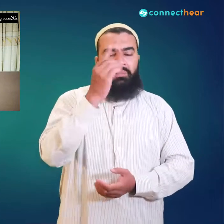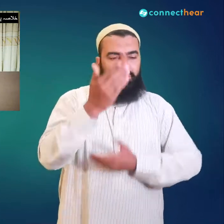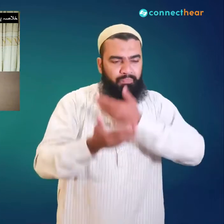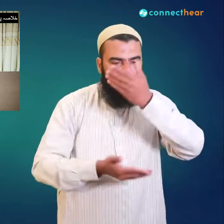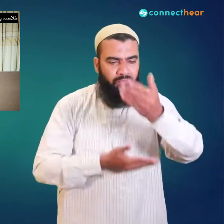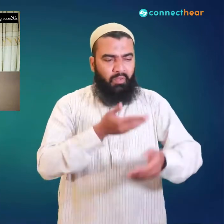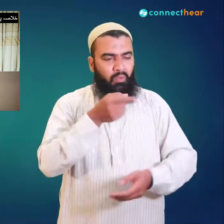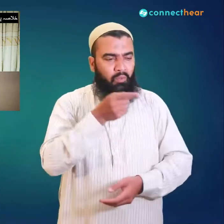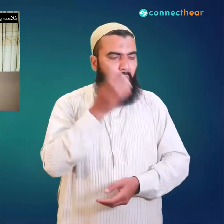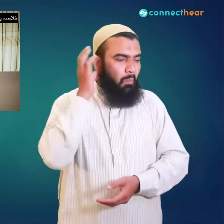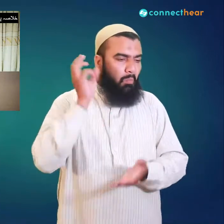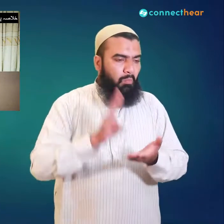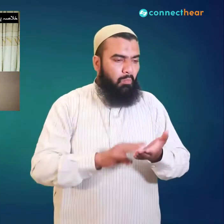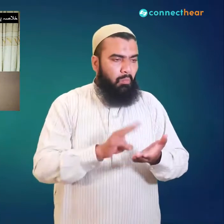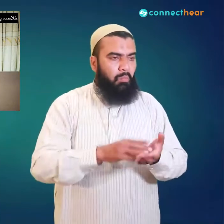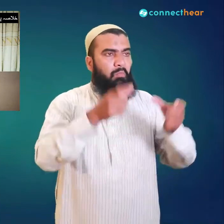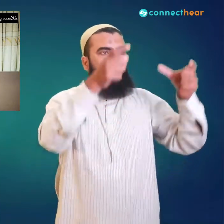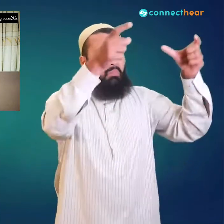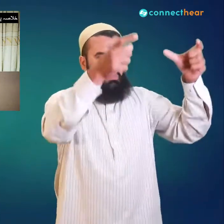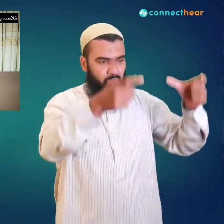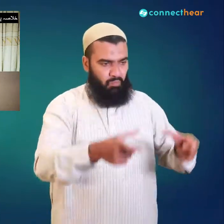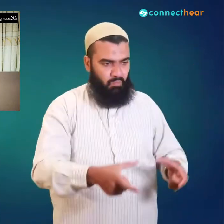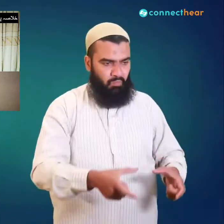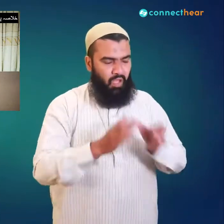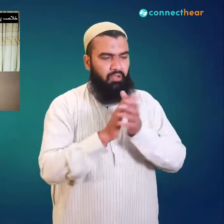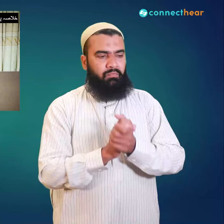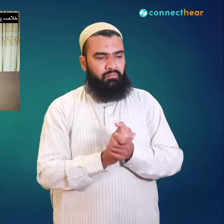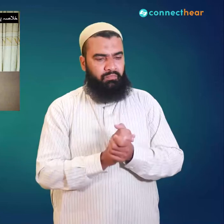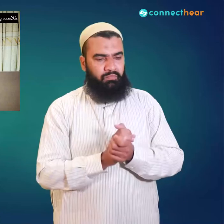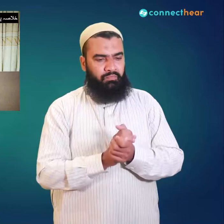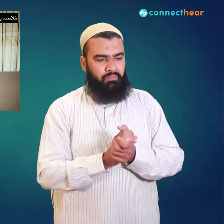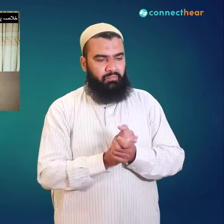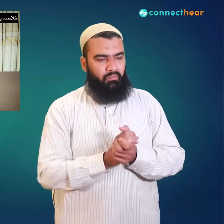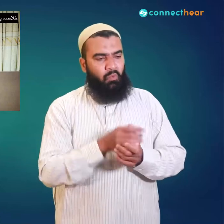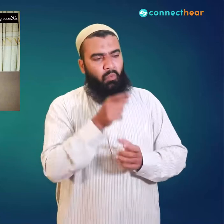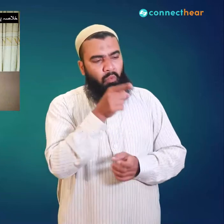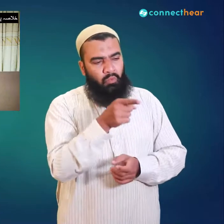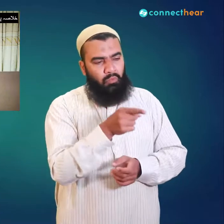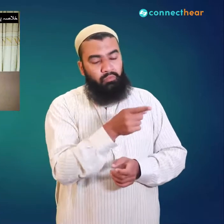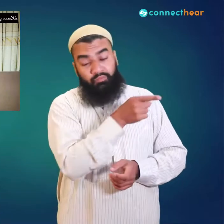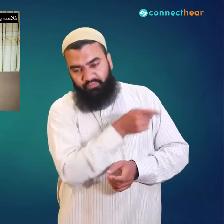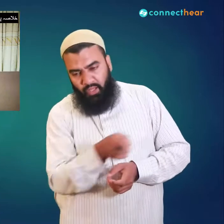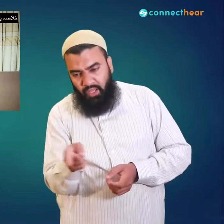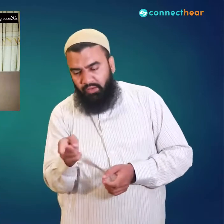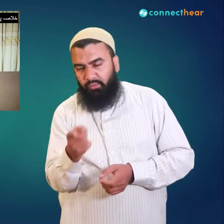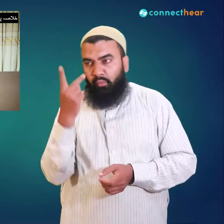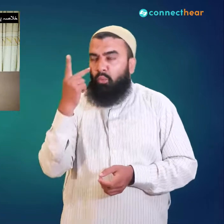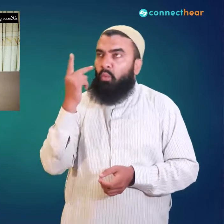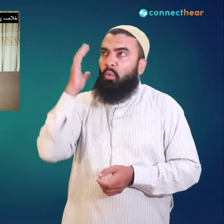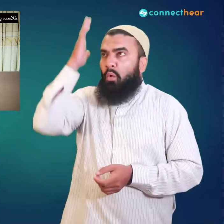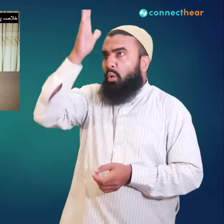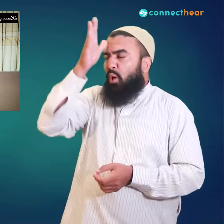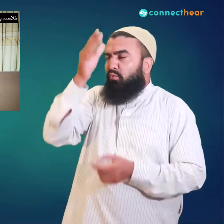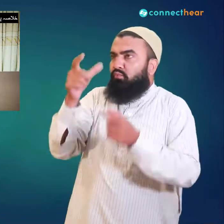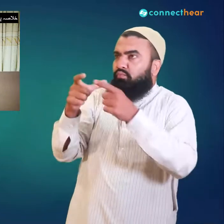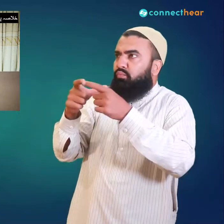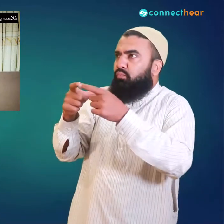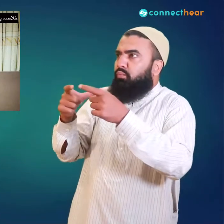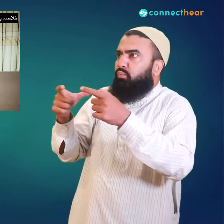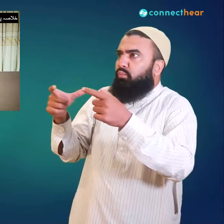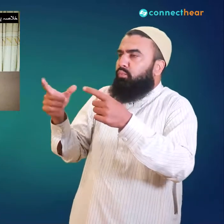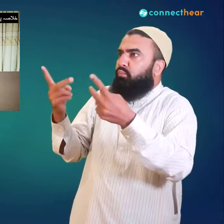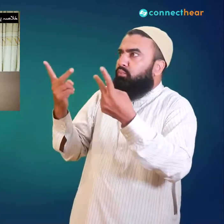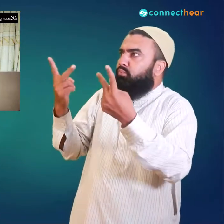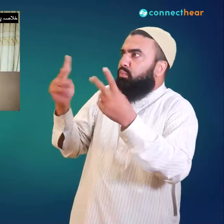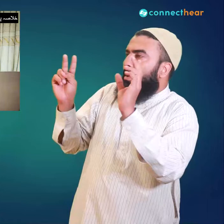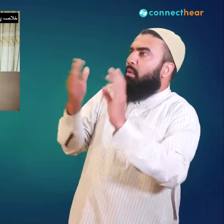گیا کہ پہلے 10 گنا لشکر سے لڑنے کا حکم تھا، پھر بعد میں یہ حکم تبدیل